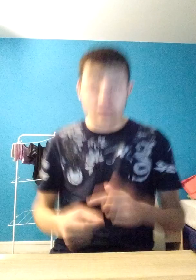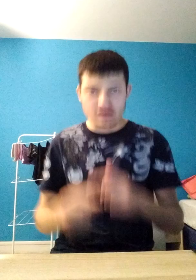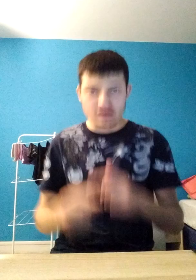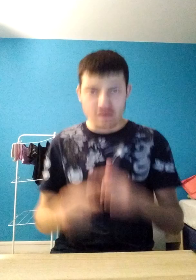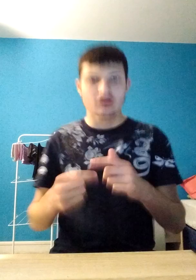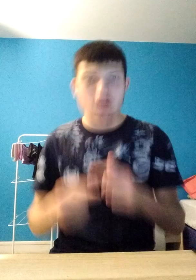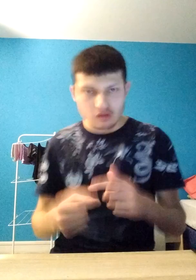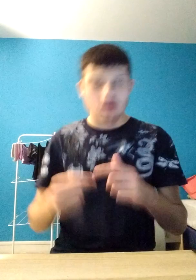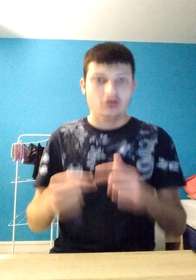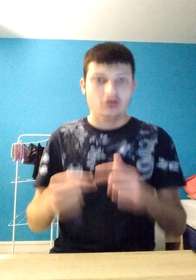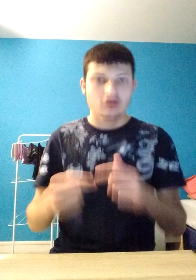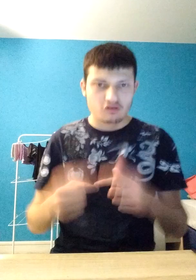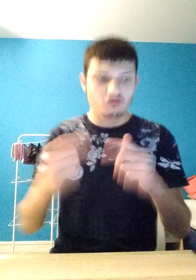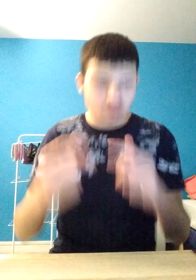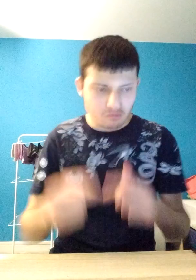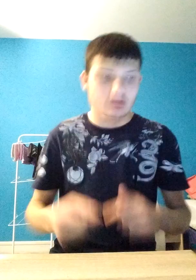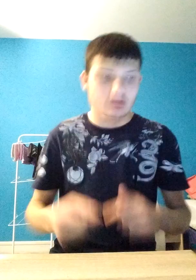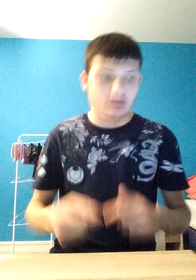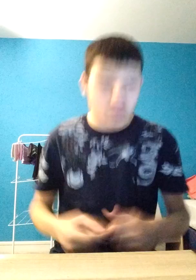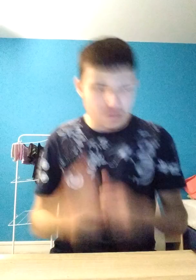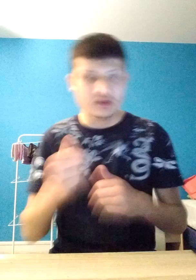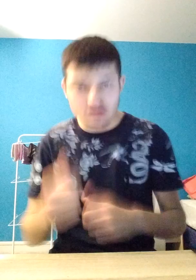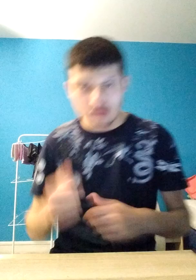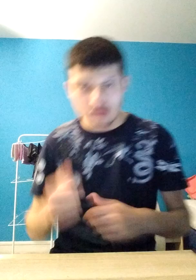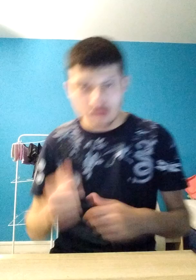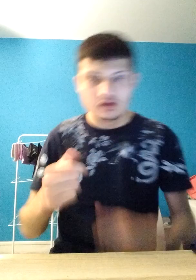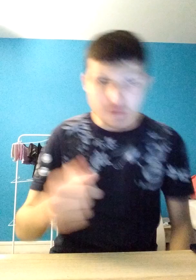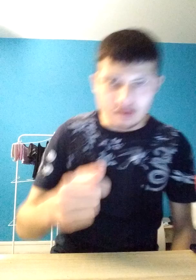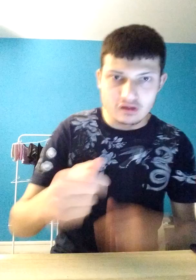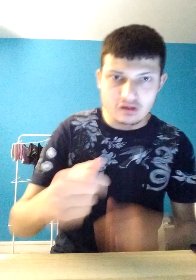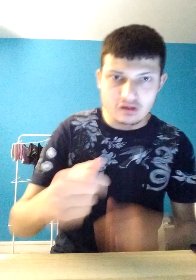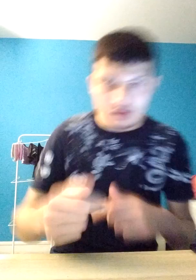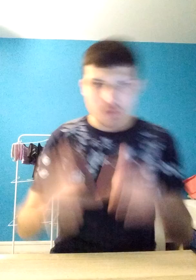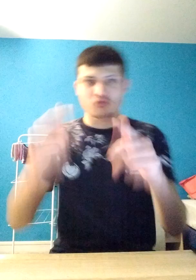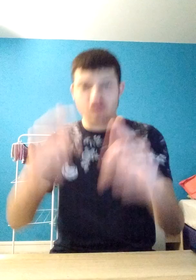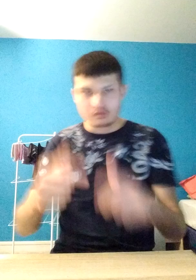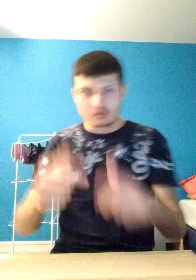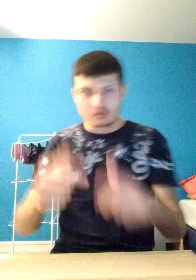Je vous aime. Je vous aime.